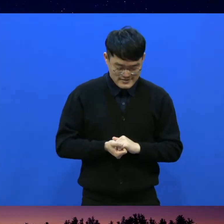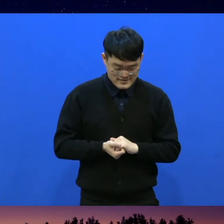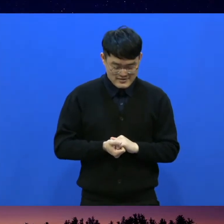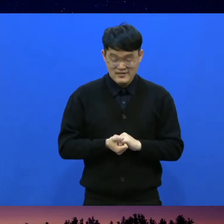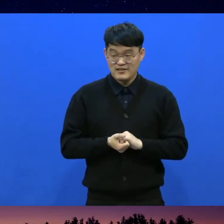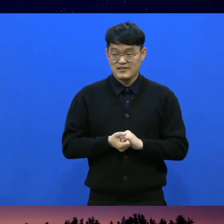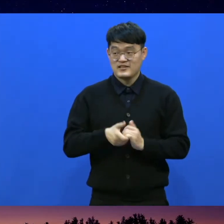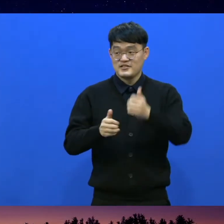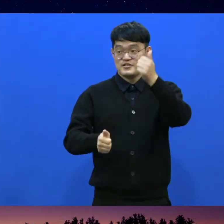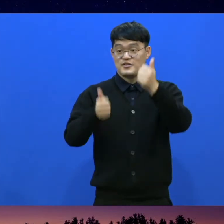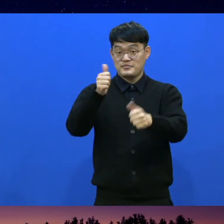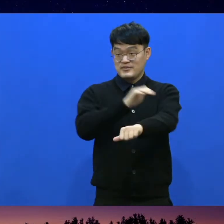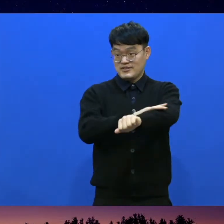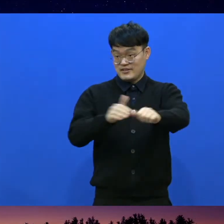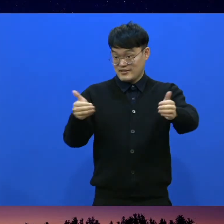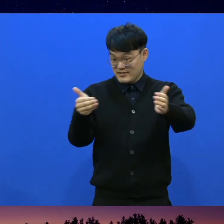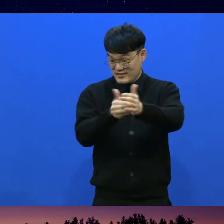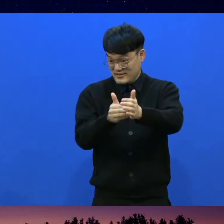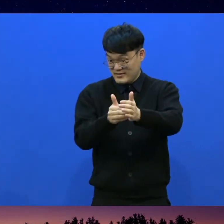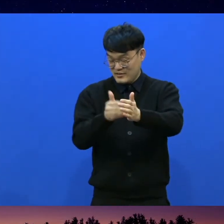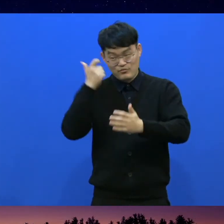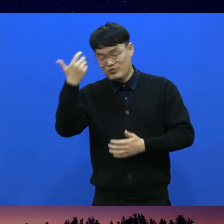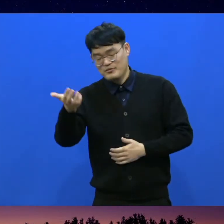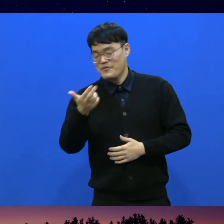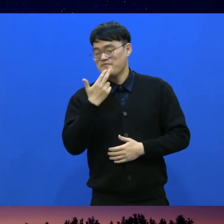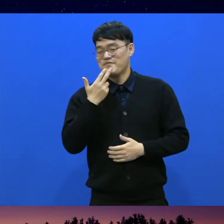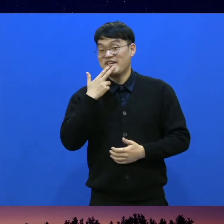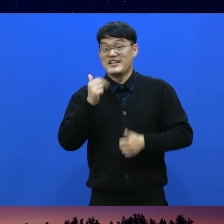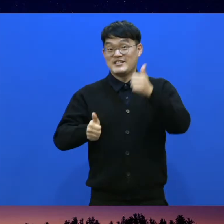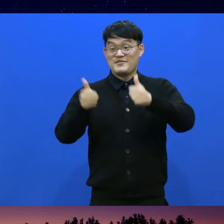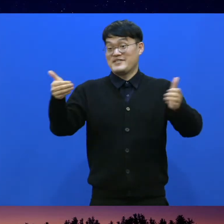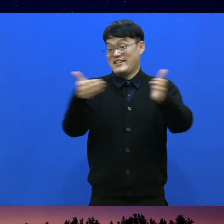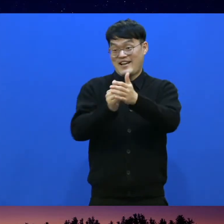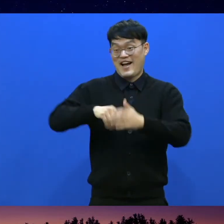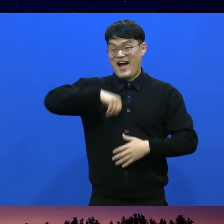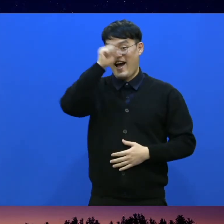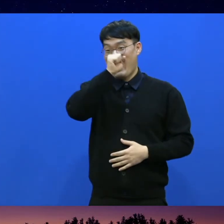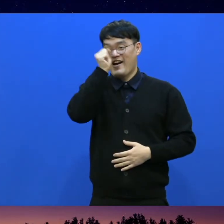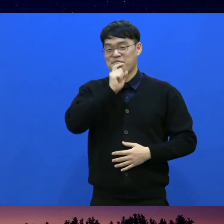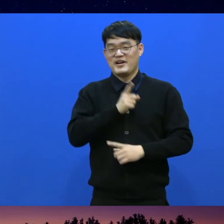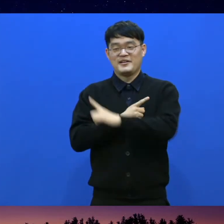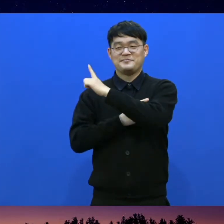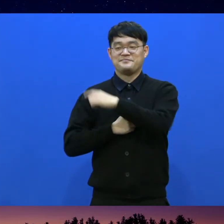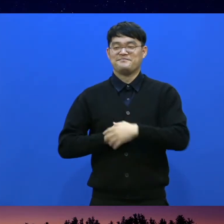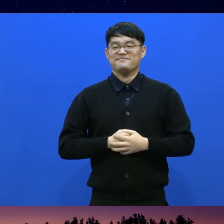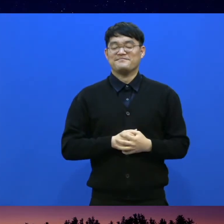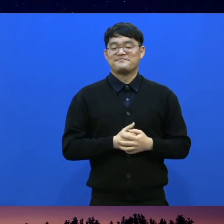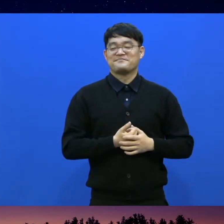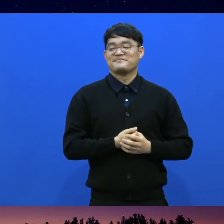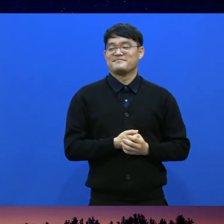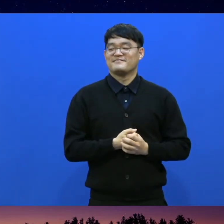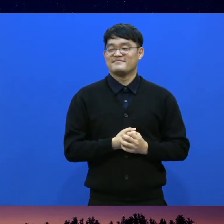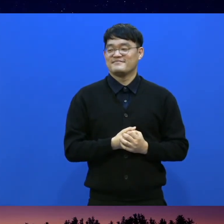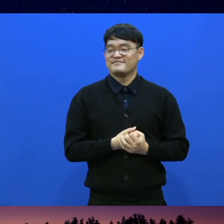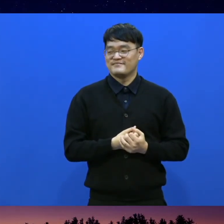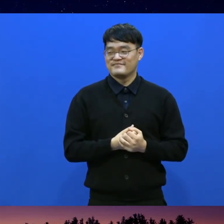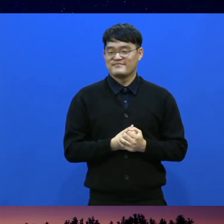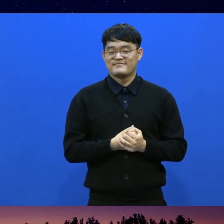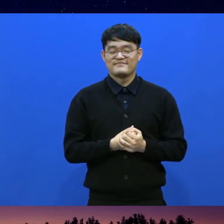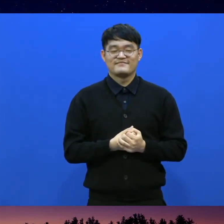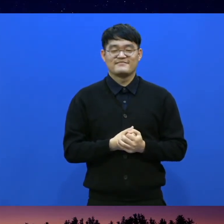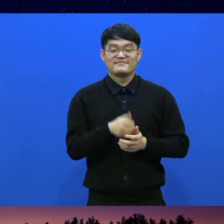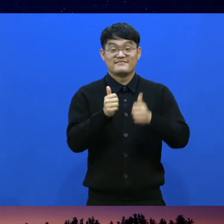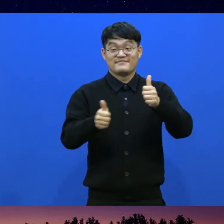잘 찾는다는 내가 물어볼게. 근데 끝났어. 그죠? 끝났으니까 아유, 한숨 또